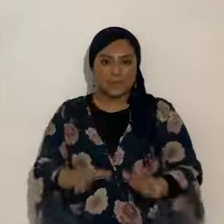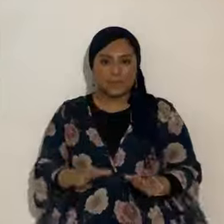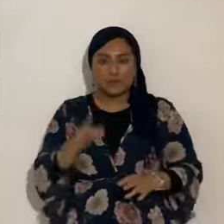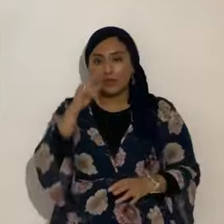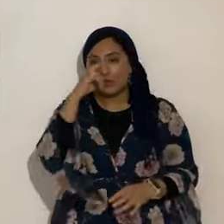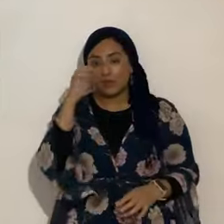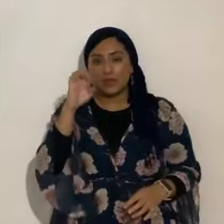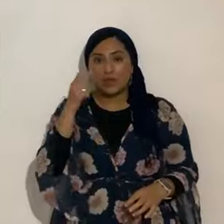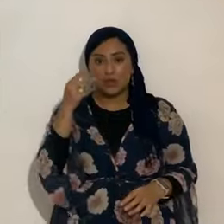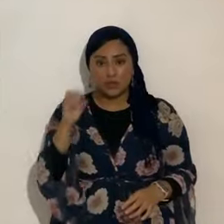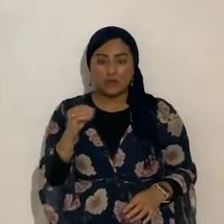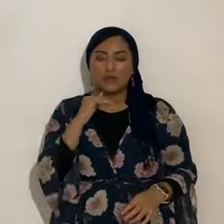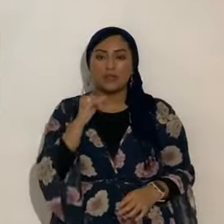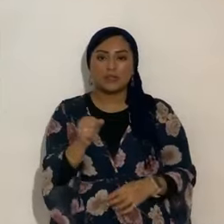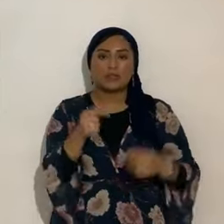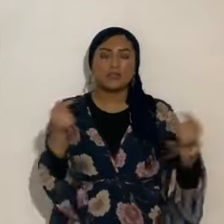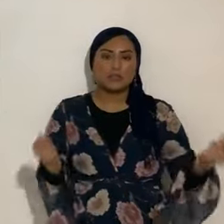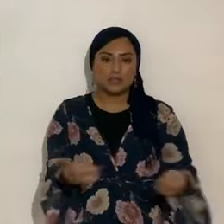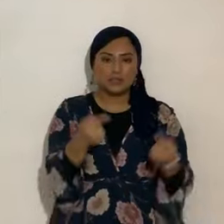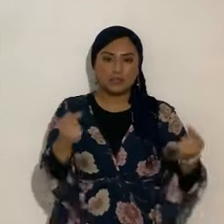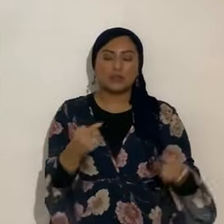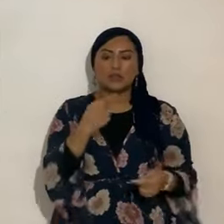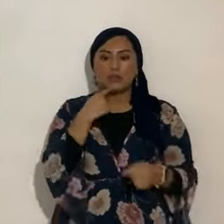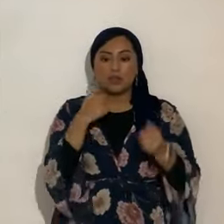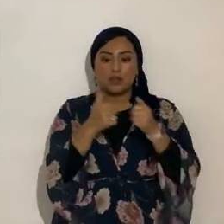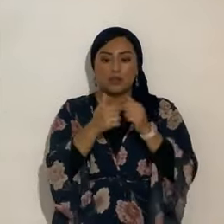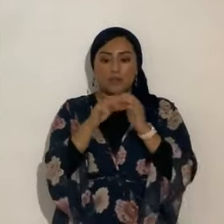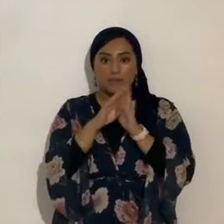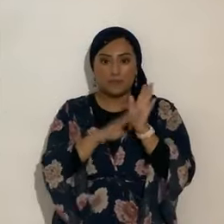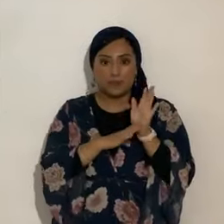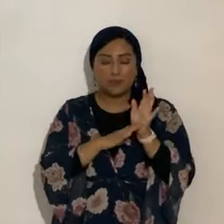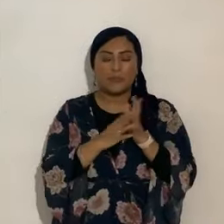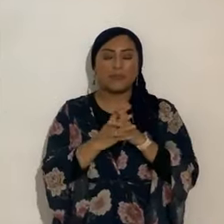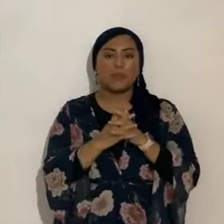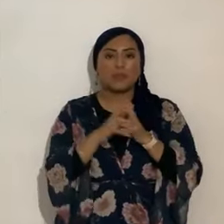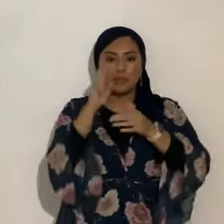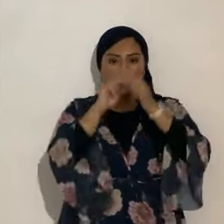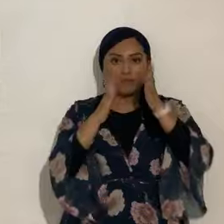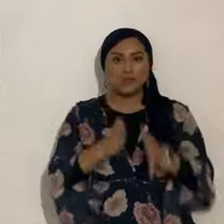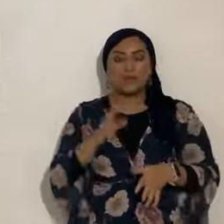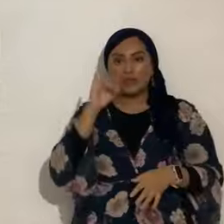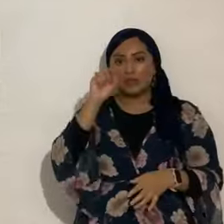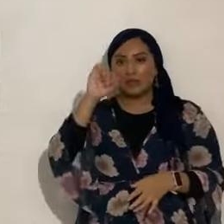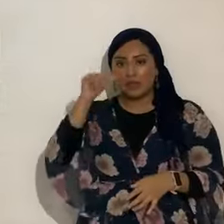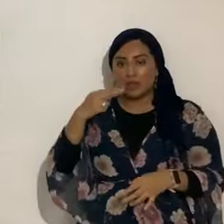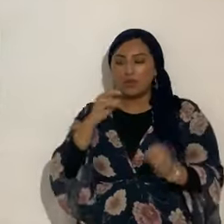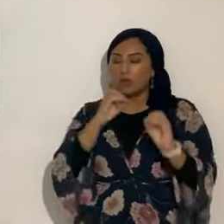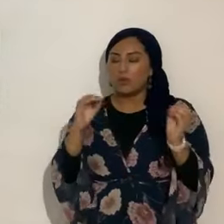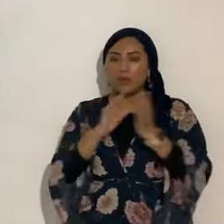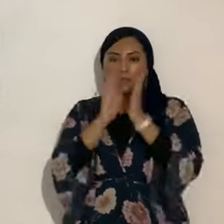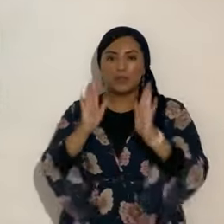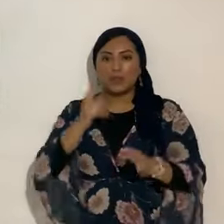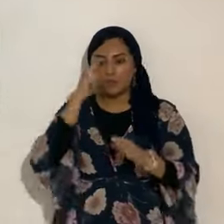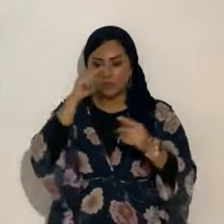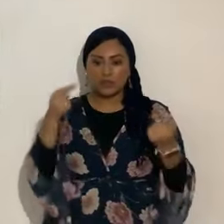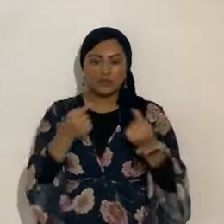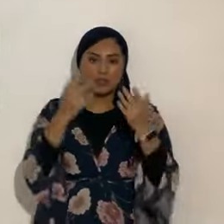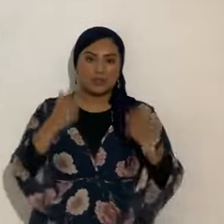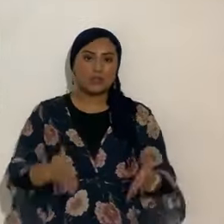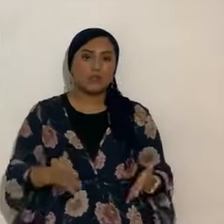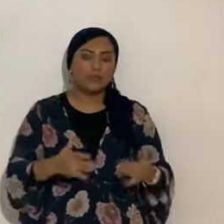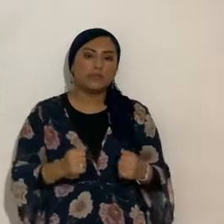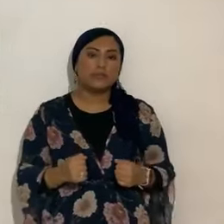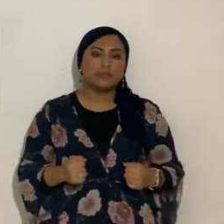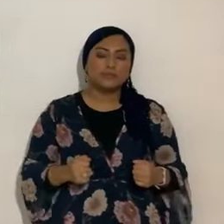porque el ego es pecado. Y dice en la Biblia, el profeta Isaías, que no hay paz para el impío.